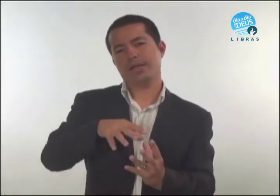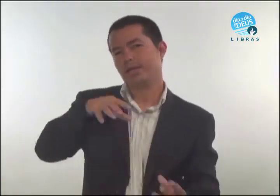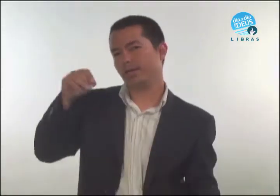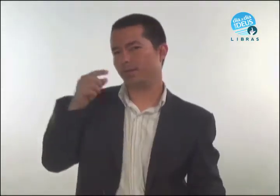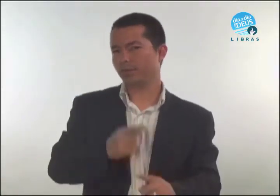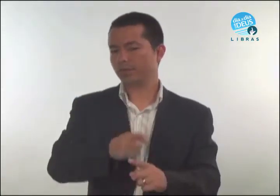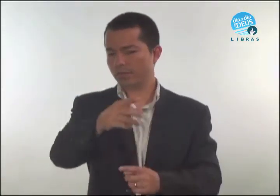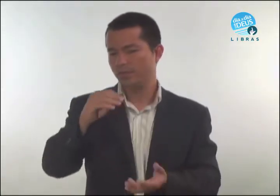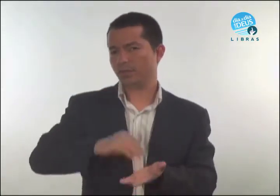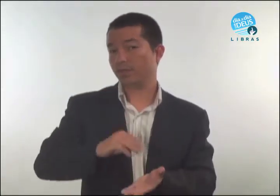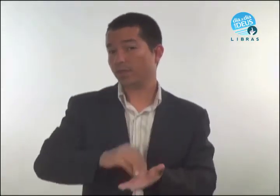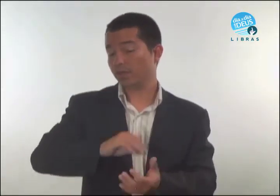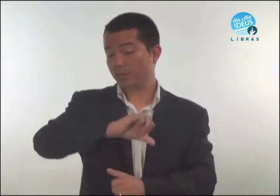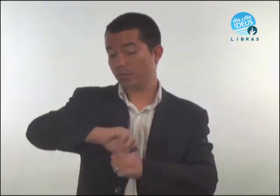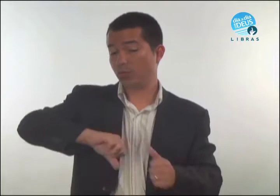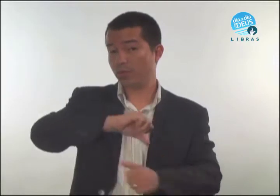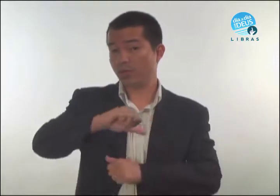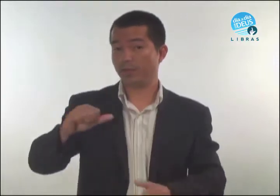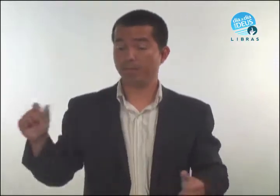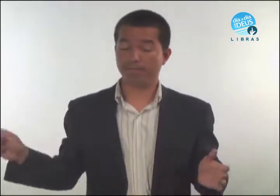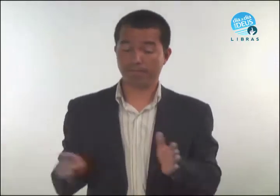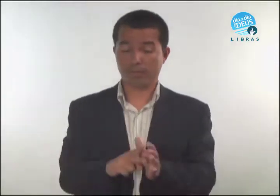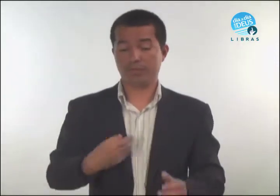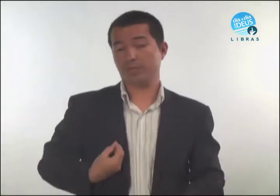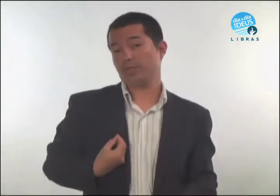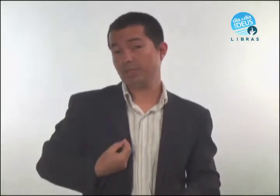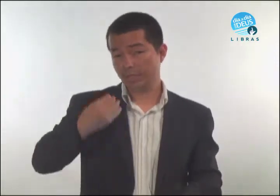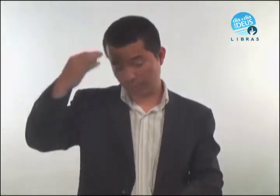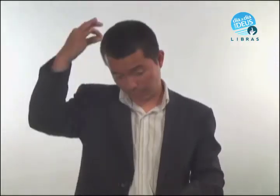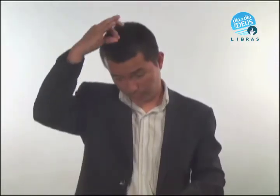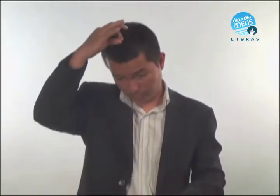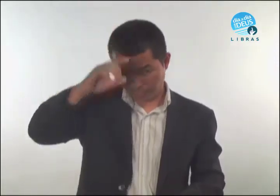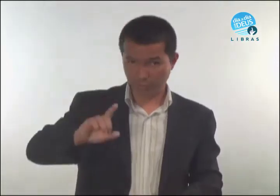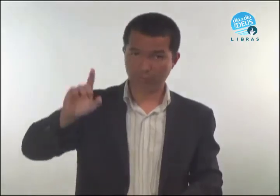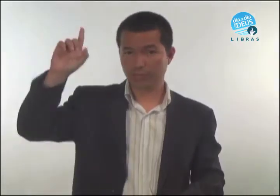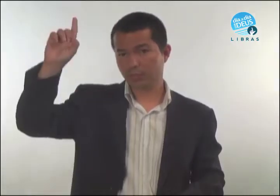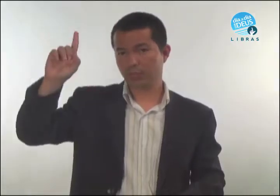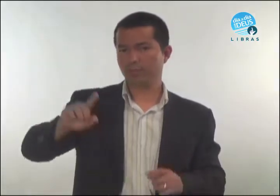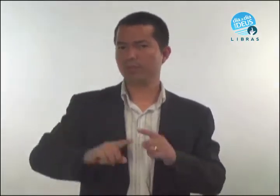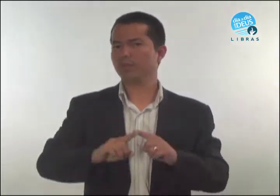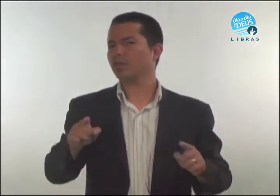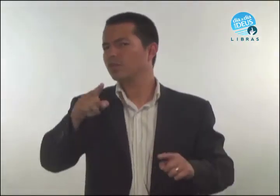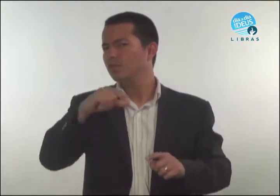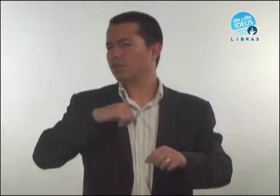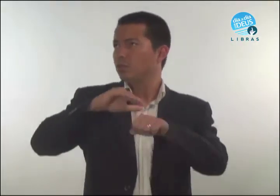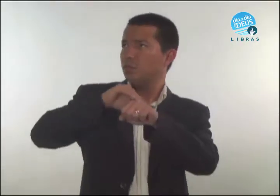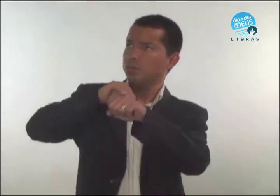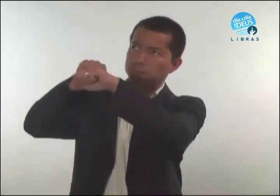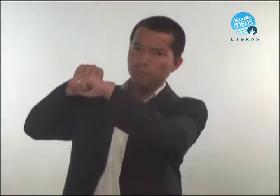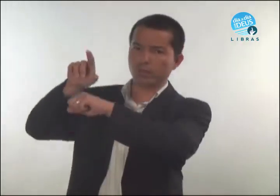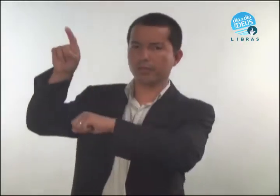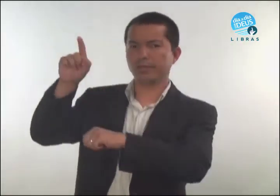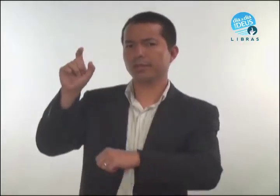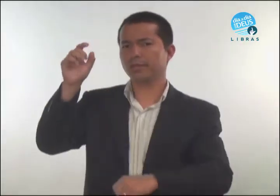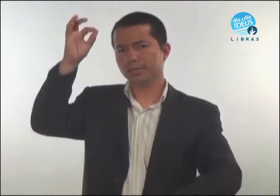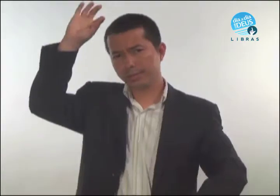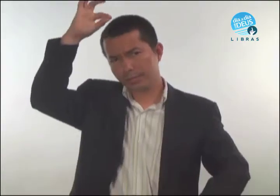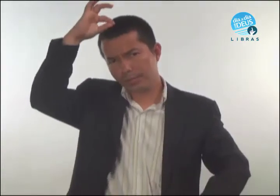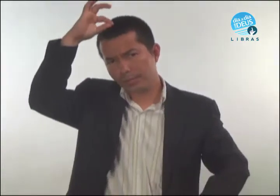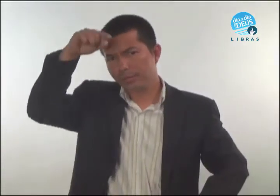alma, porque a gente não se deixou ser transformado pelo Espírito de Deus. E aí a gente mente ao Espírito de Deus,